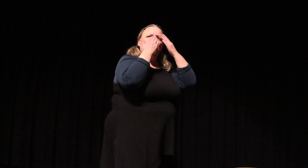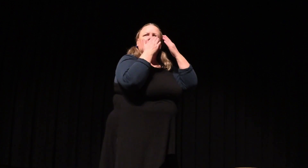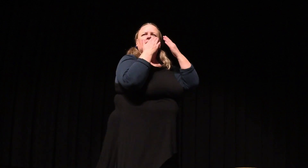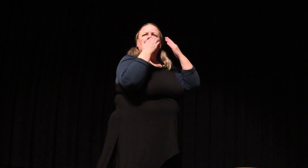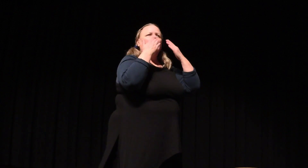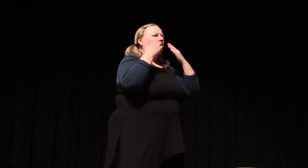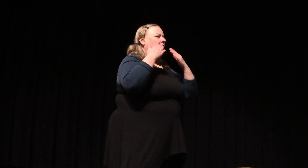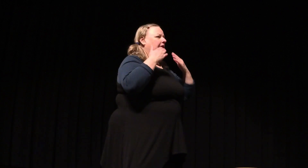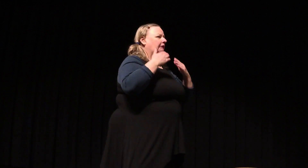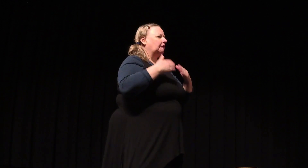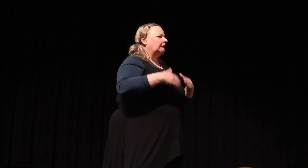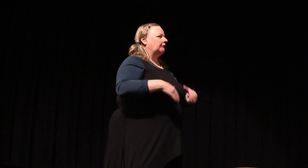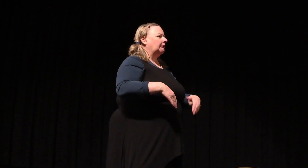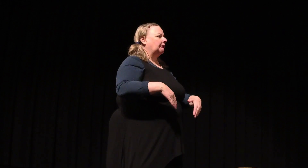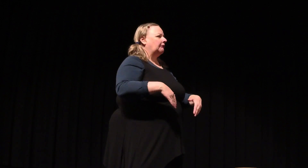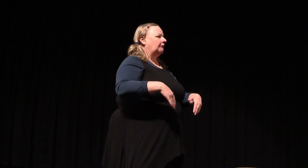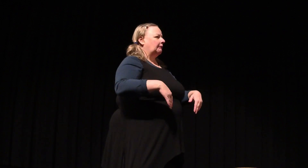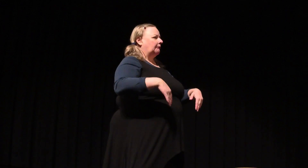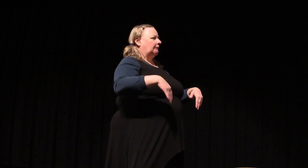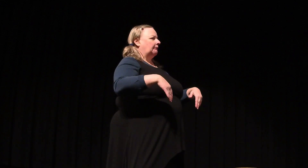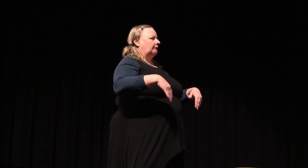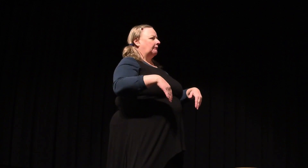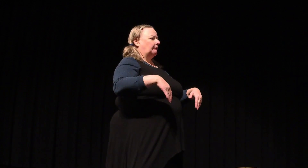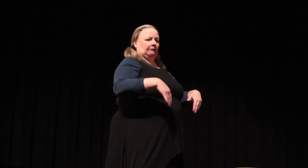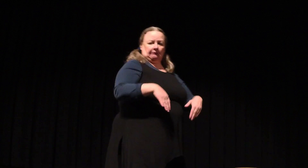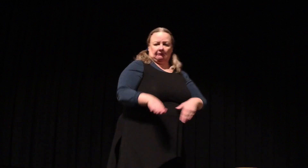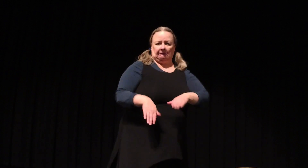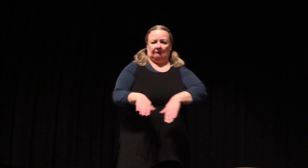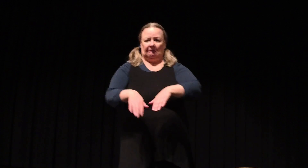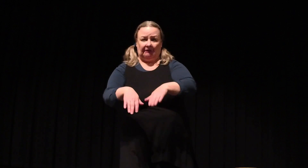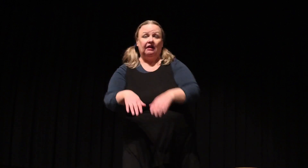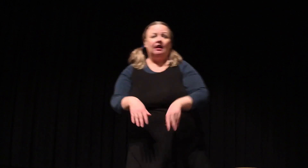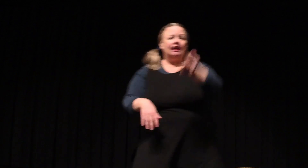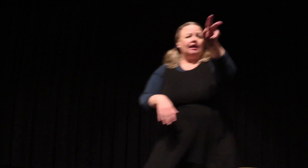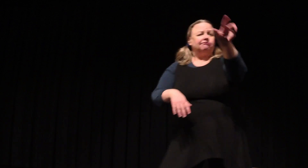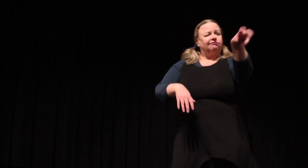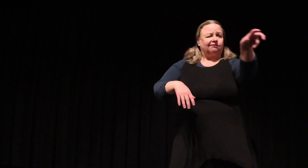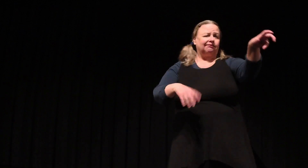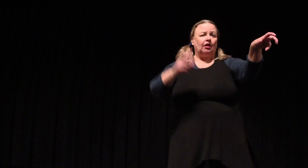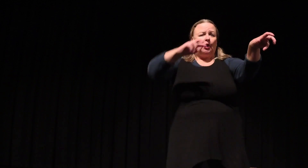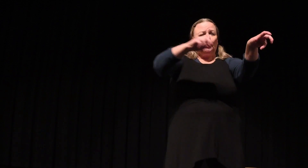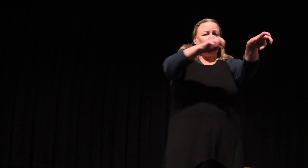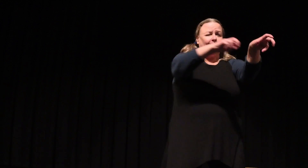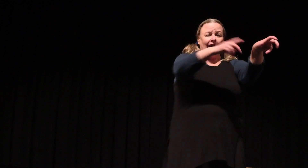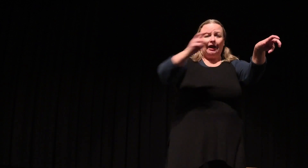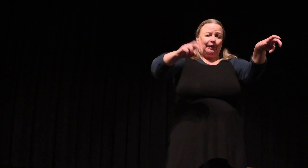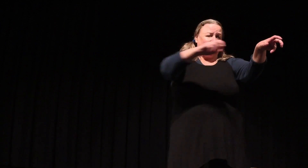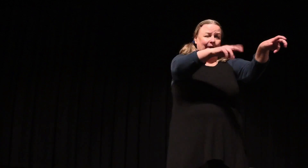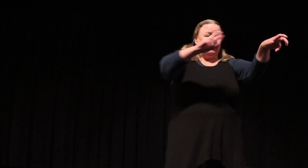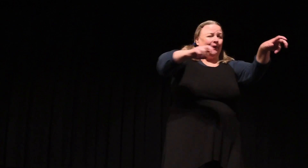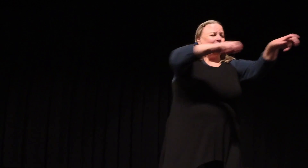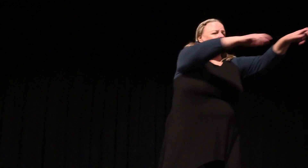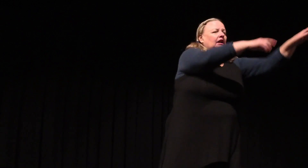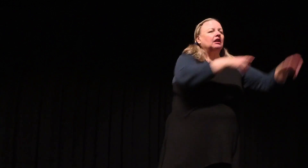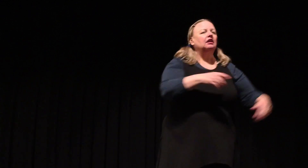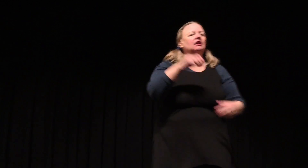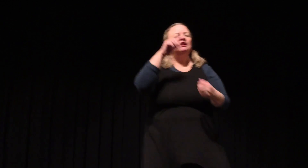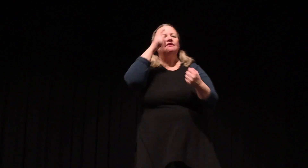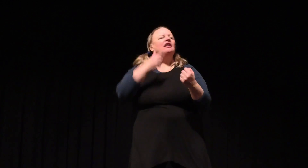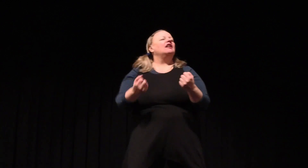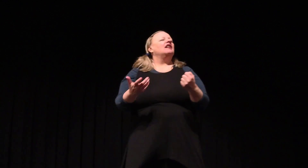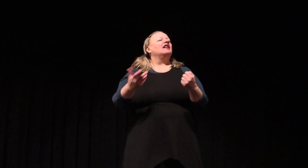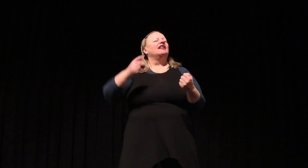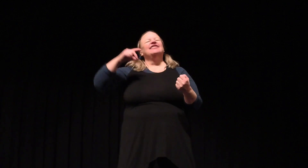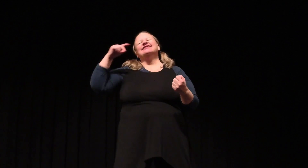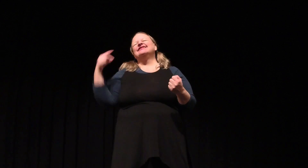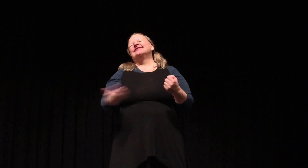le troisième hésite un peu et finalement traverse la rue. Donc, tout le monde se